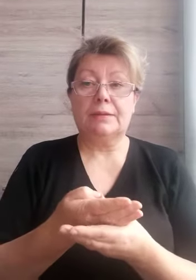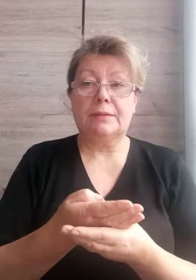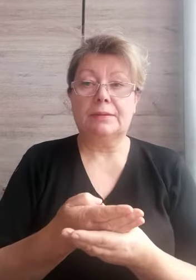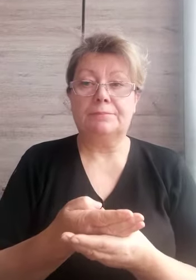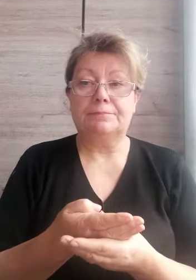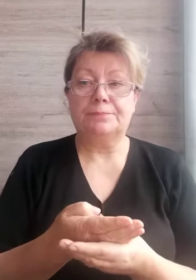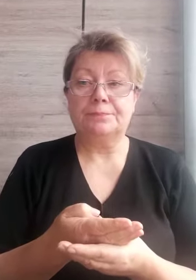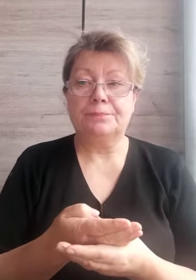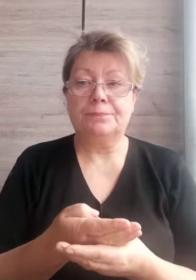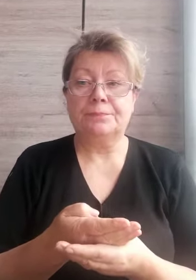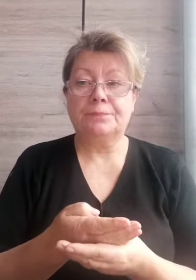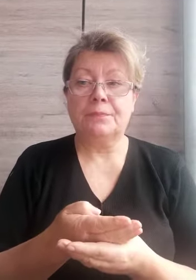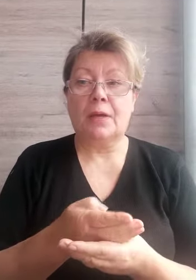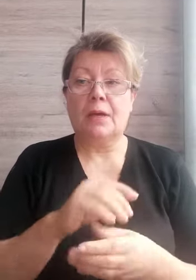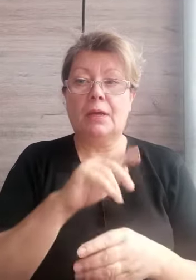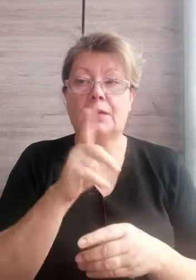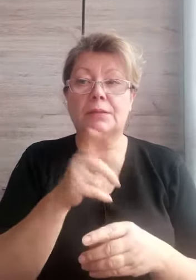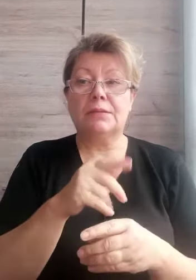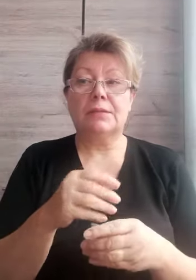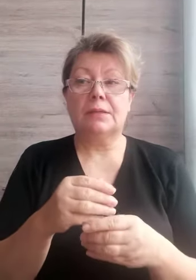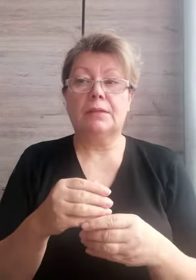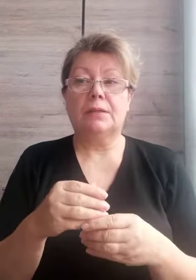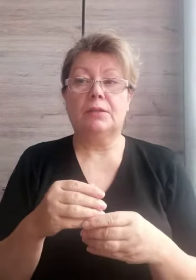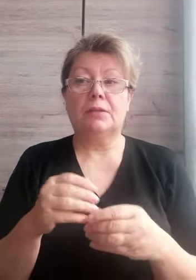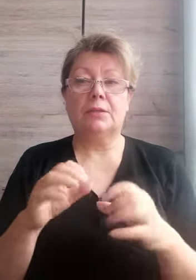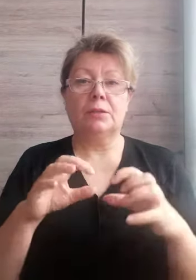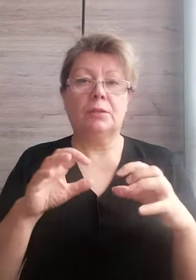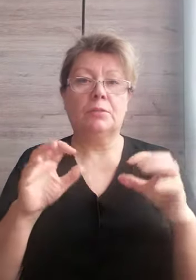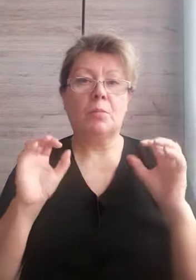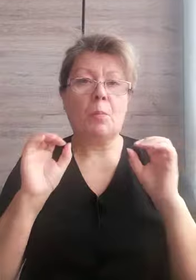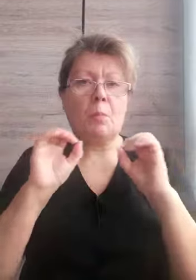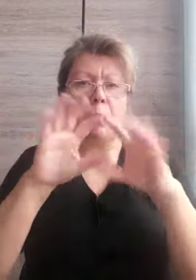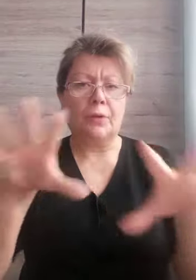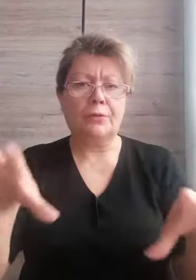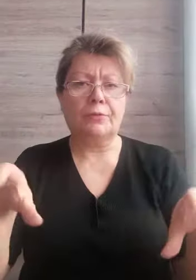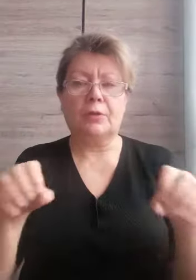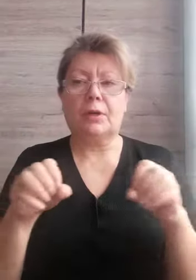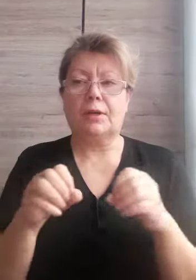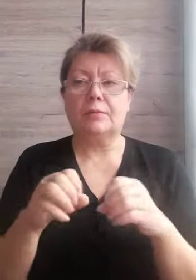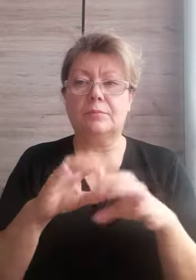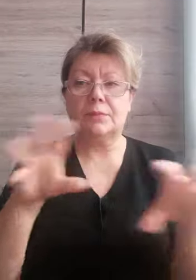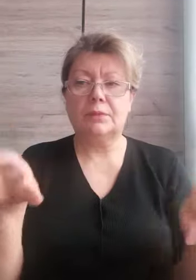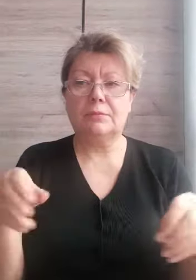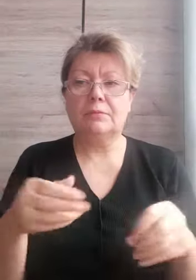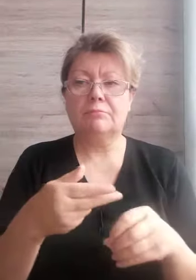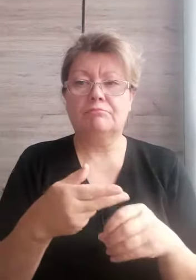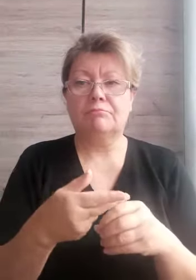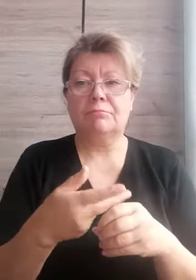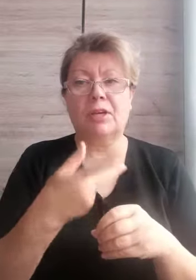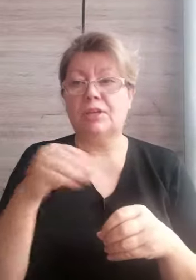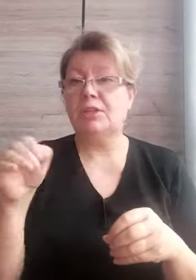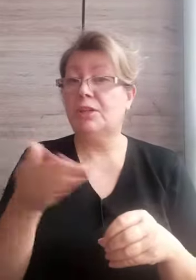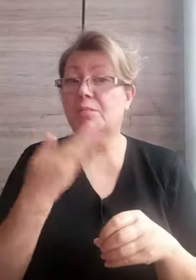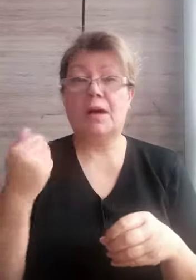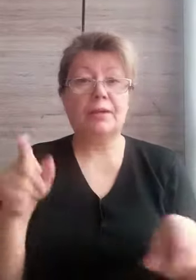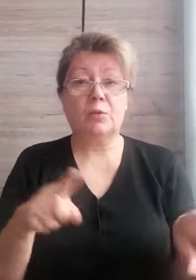Karty z potworami nie mają